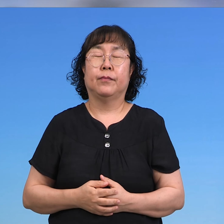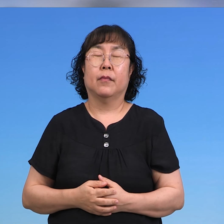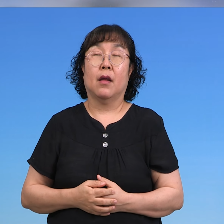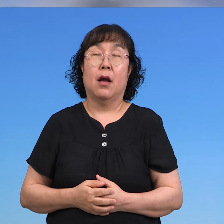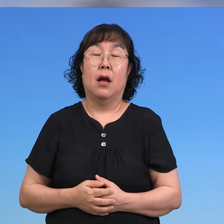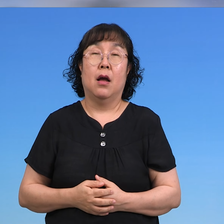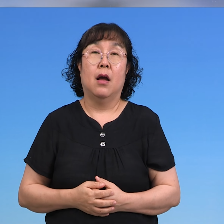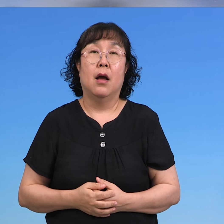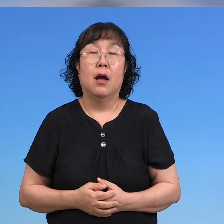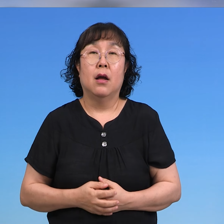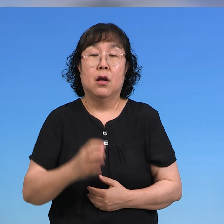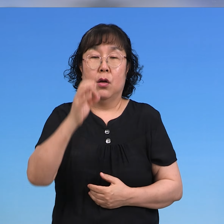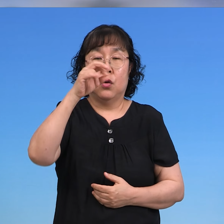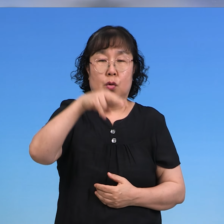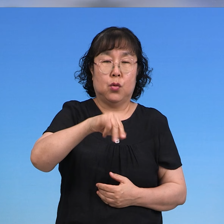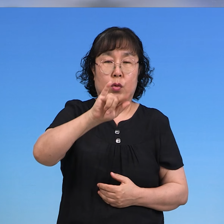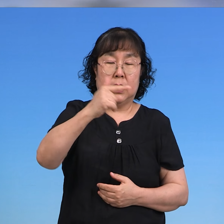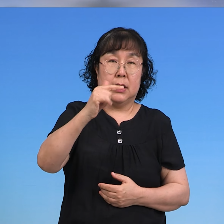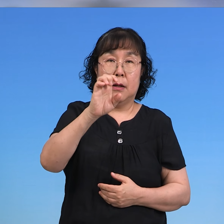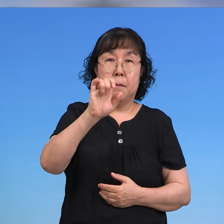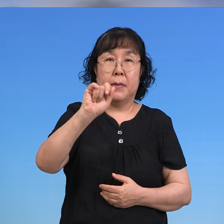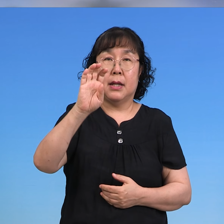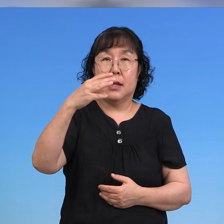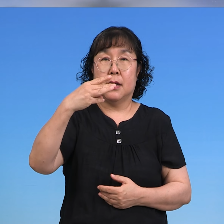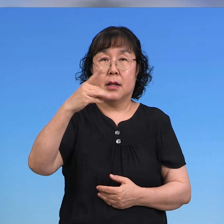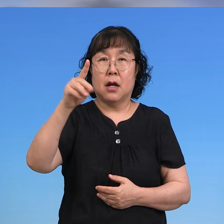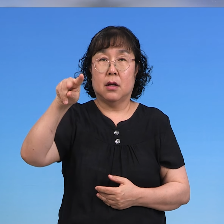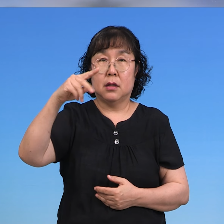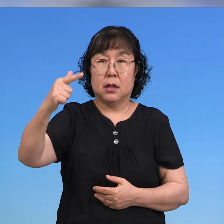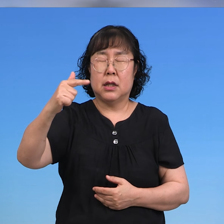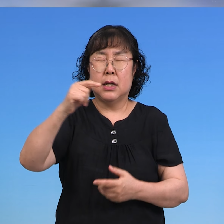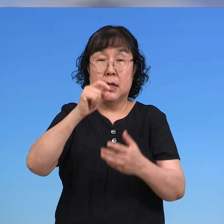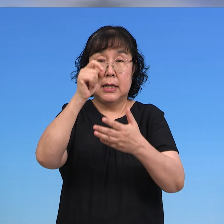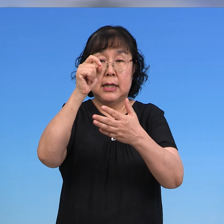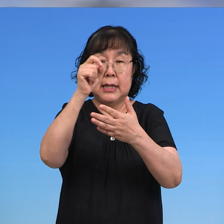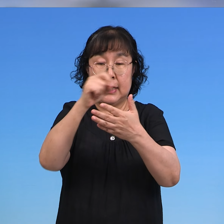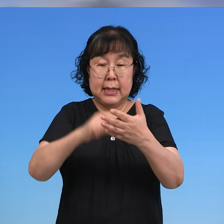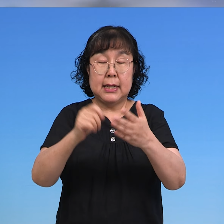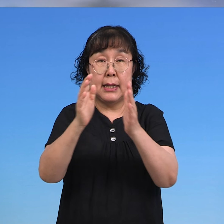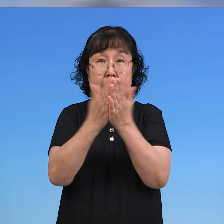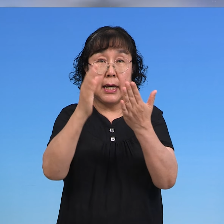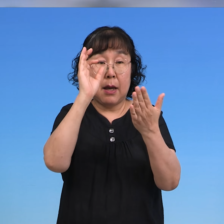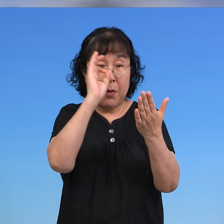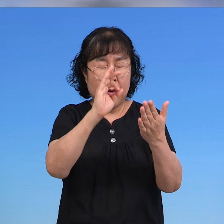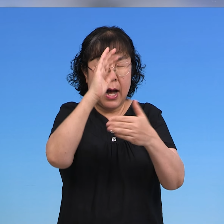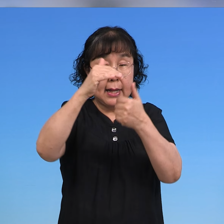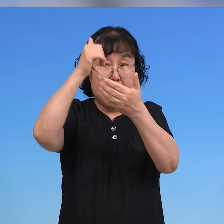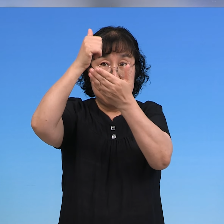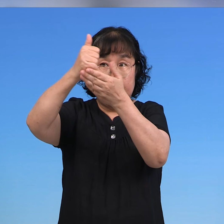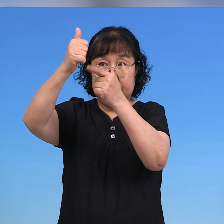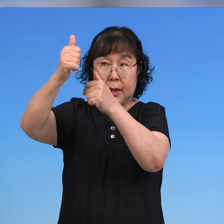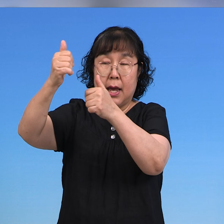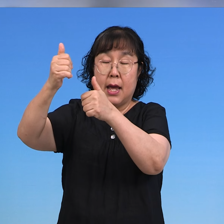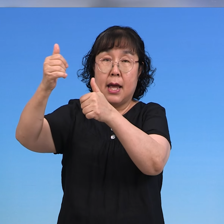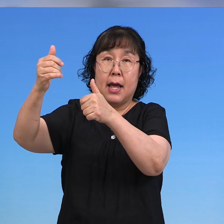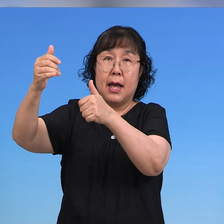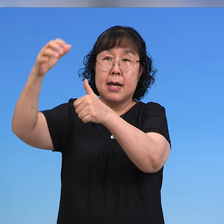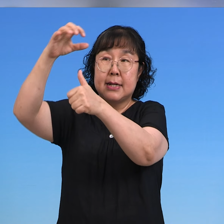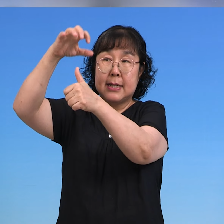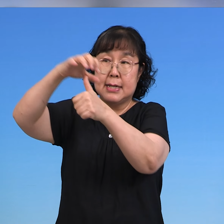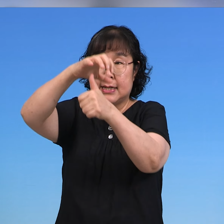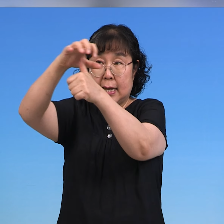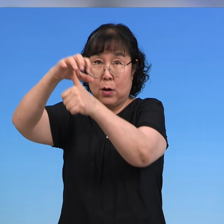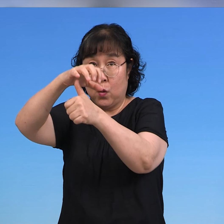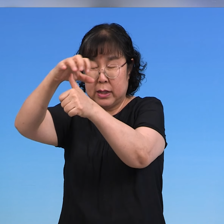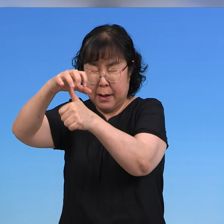그 유진 피터슨이 쓴 책에 보면은요, 그 하나님께 사로잡힌 상상력 이런 표현을 썼어요. 너무 멋져요,